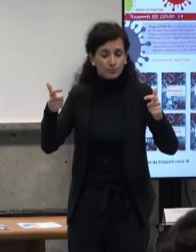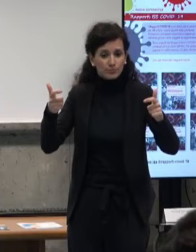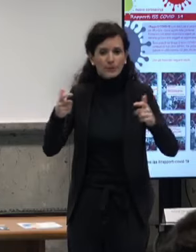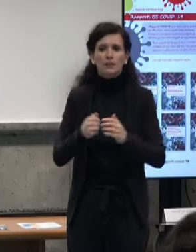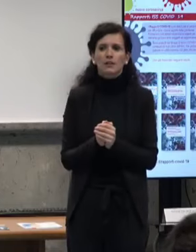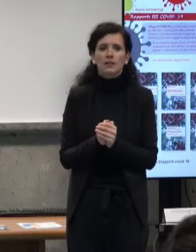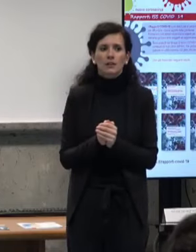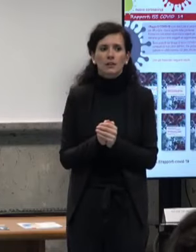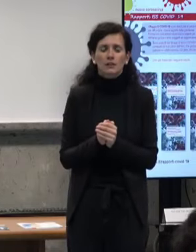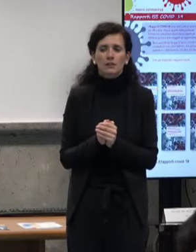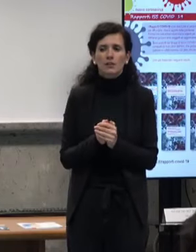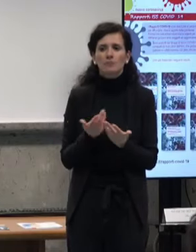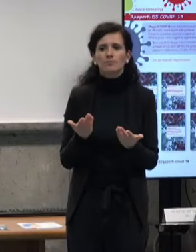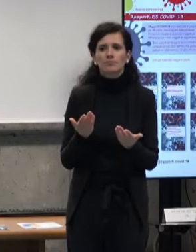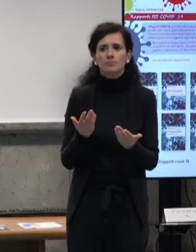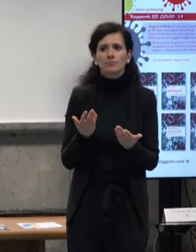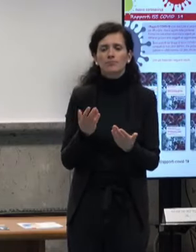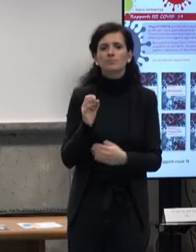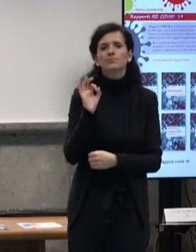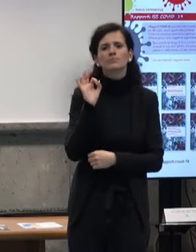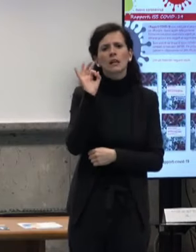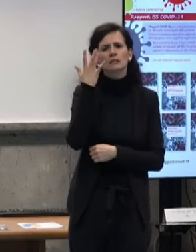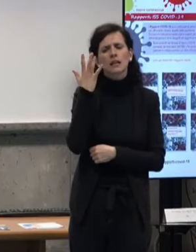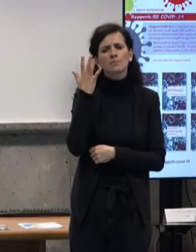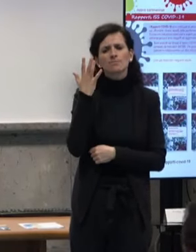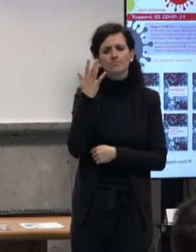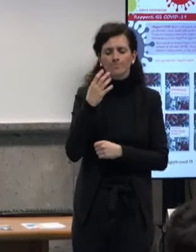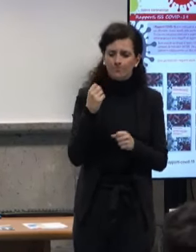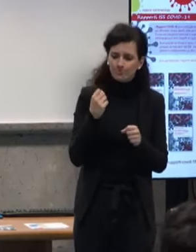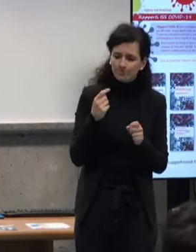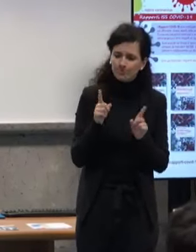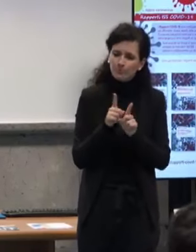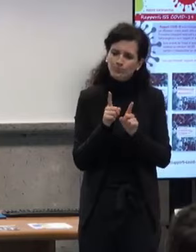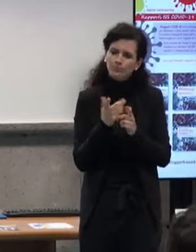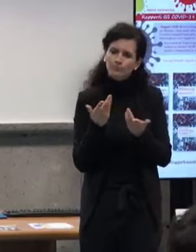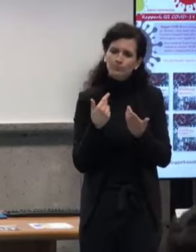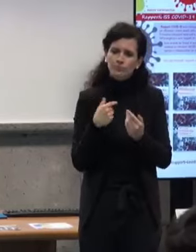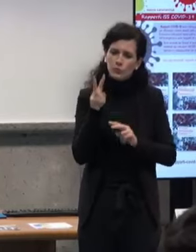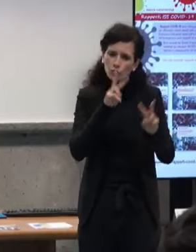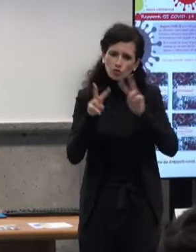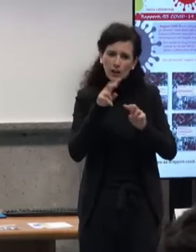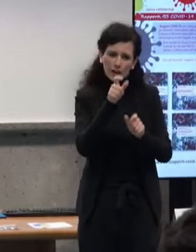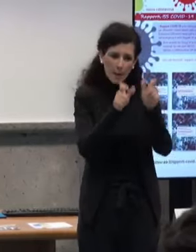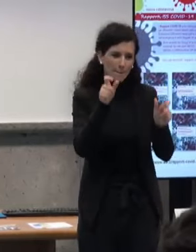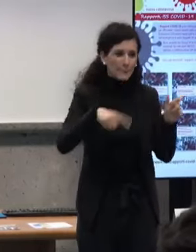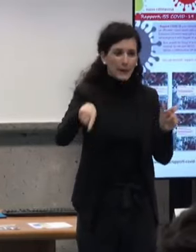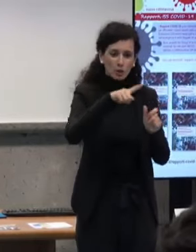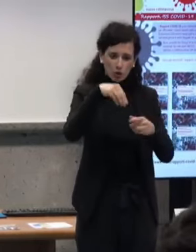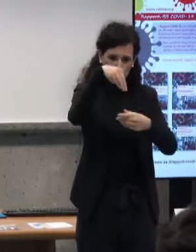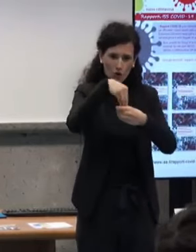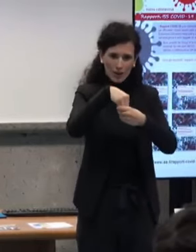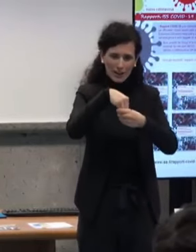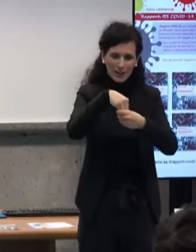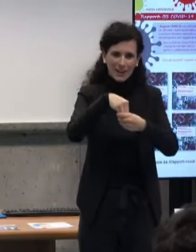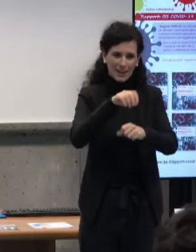perché se non si realizza una possibilità di allentamento del numero delle persone detenute all'interno